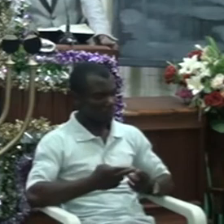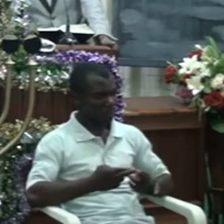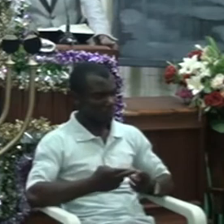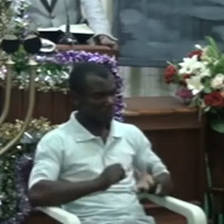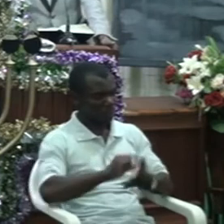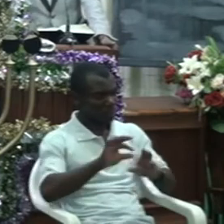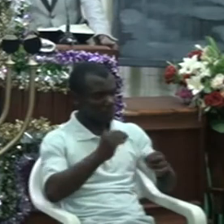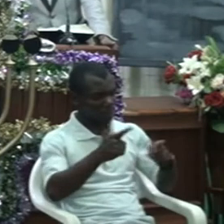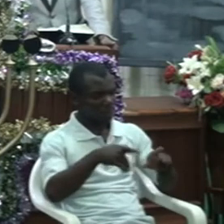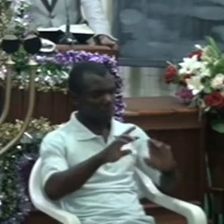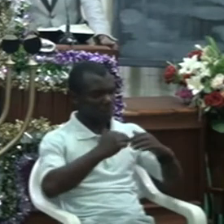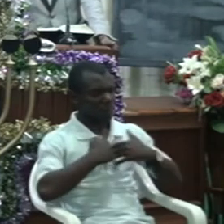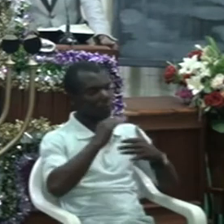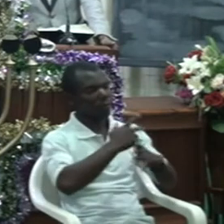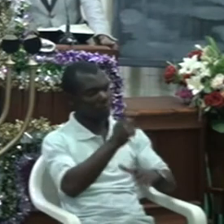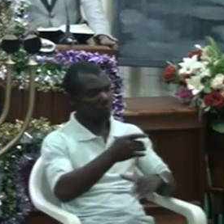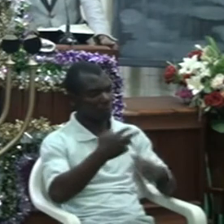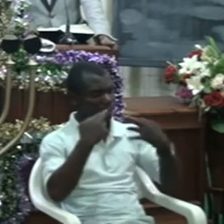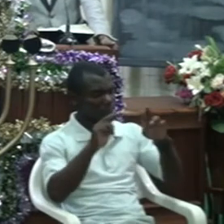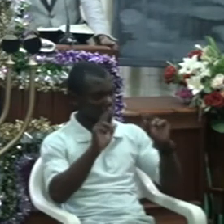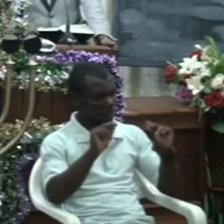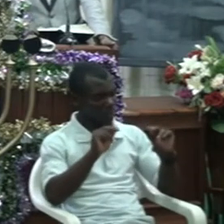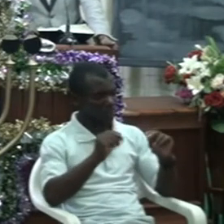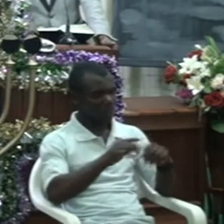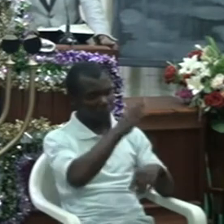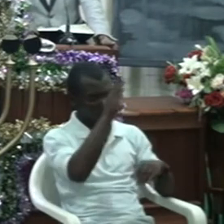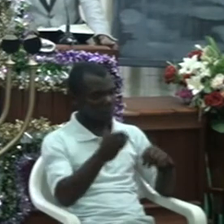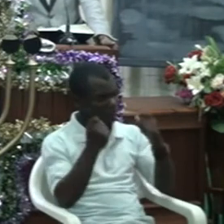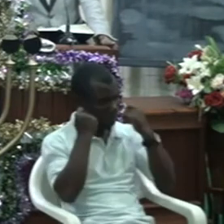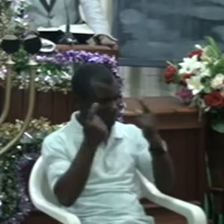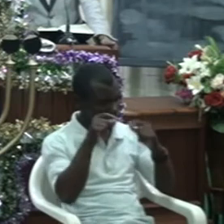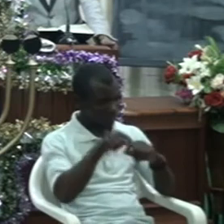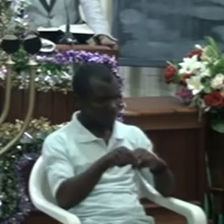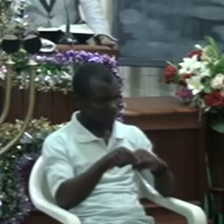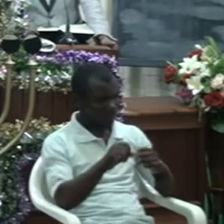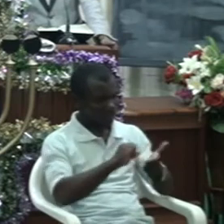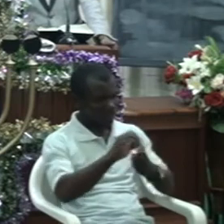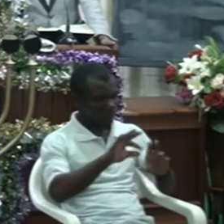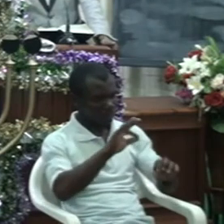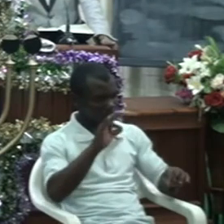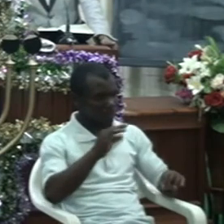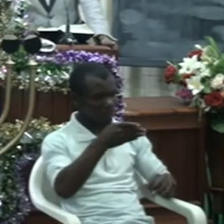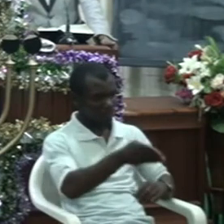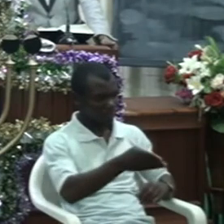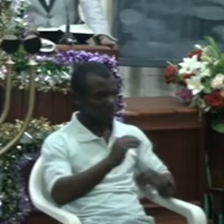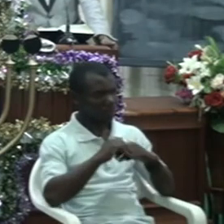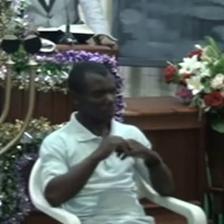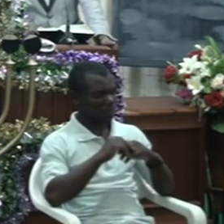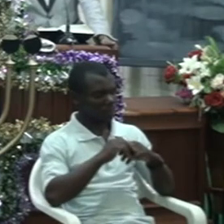mulipoamini? Wakajibu, hapana. Hatukusikia kama Roho Mtakatifu yuko.